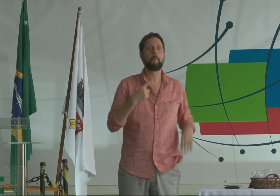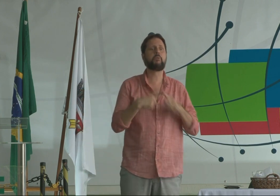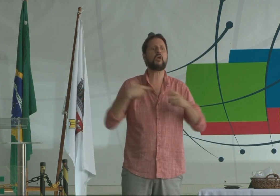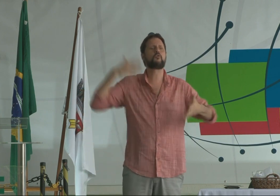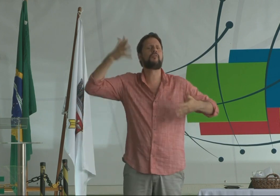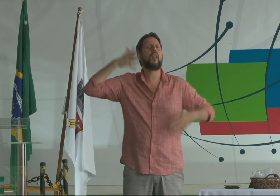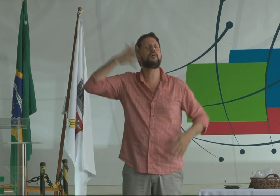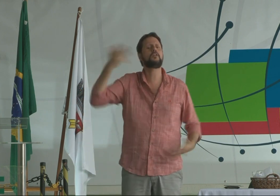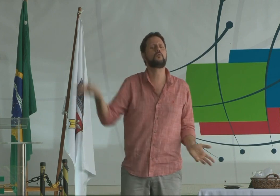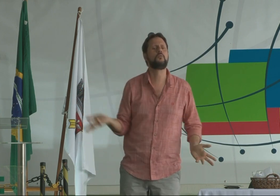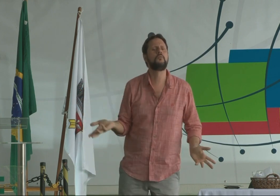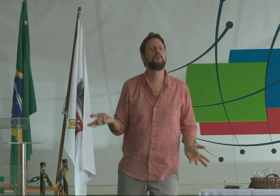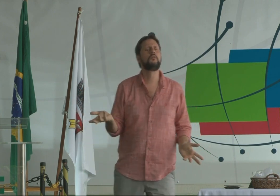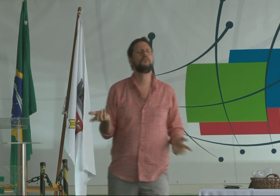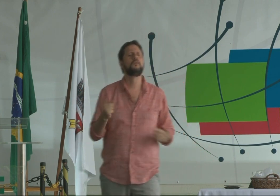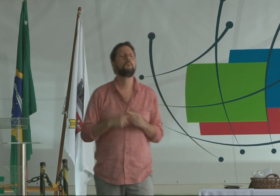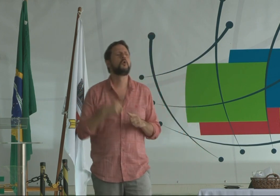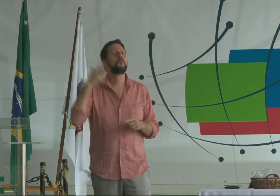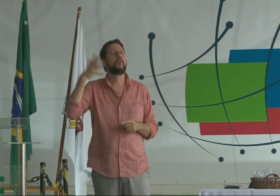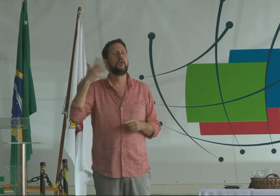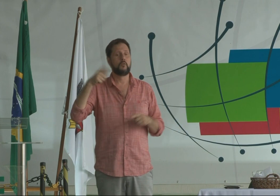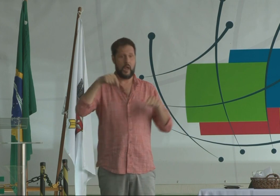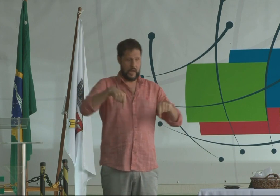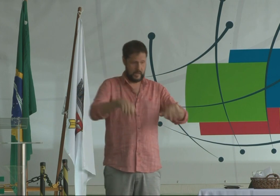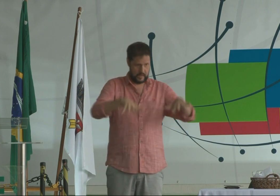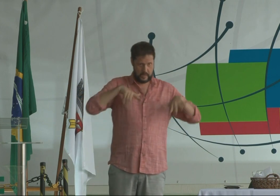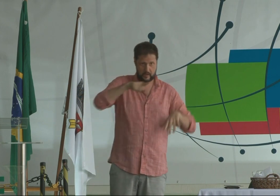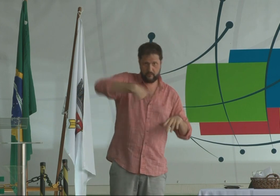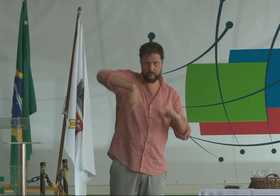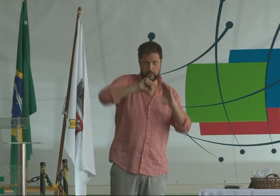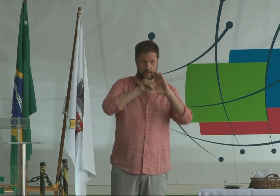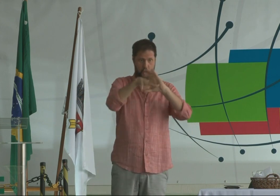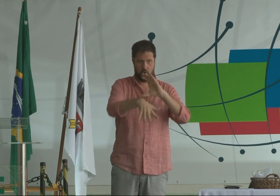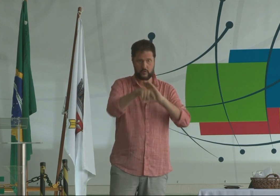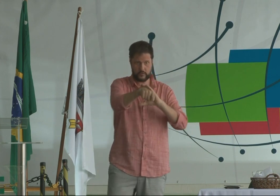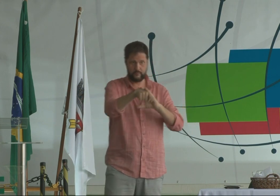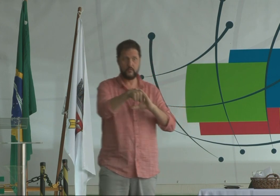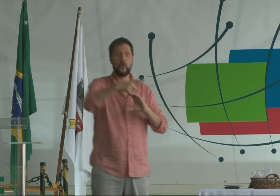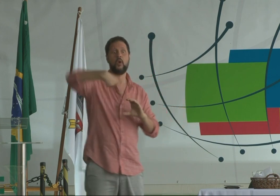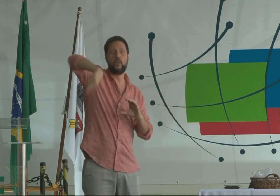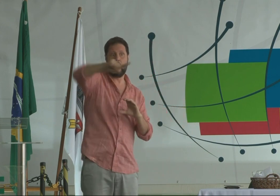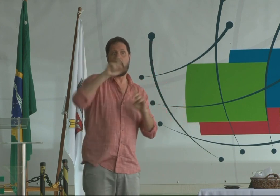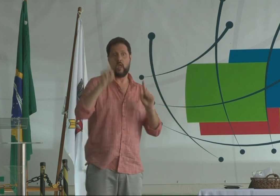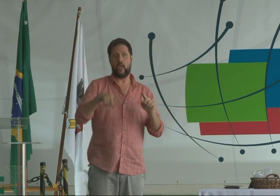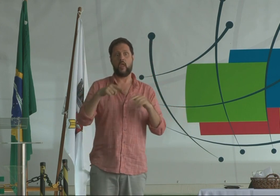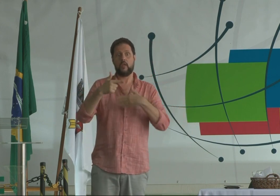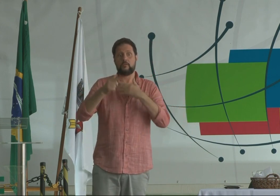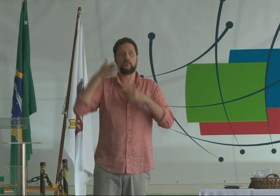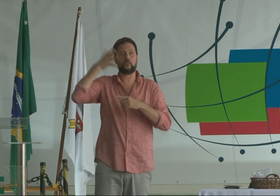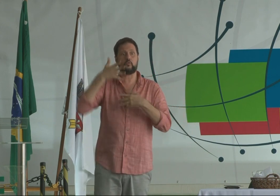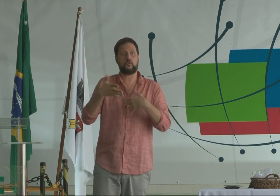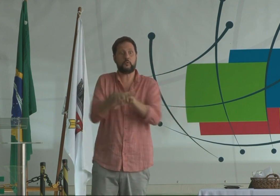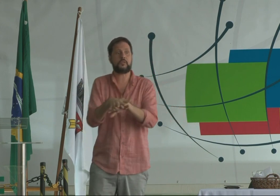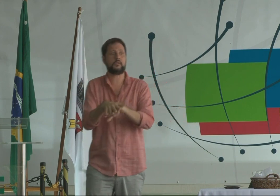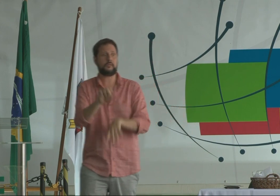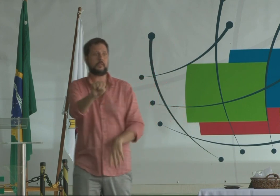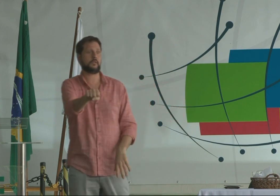Por que eu estou falando isso? Por que? Então, é aqui vocês hoje, nesse encontro. É um